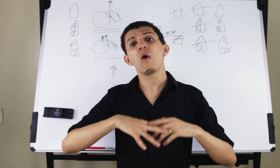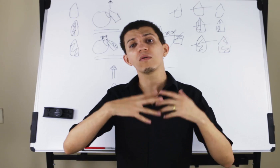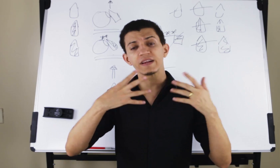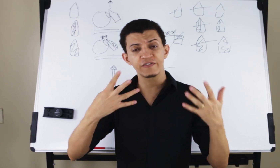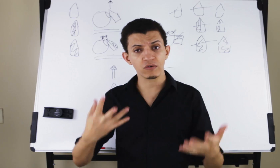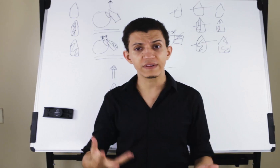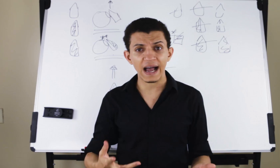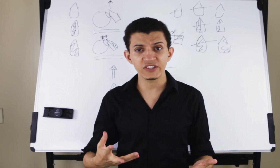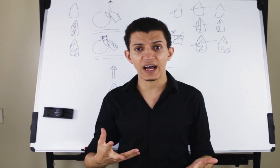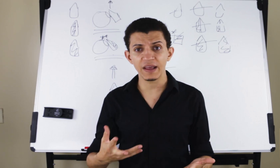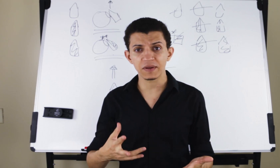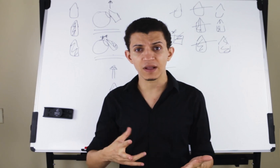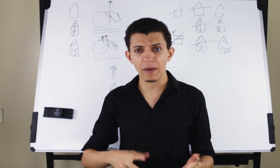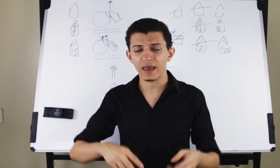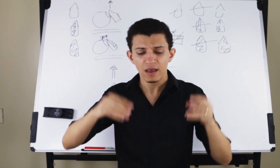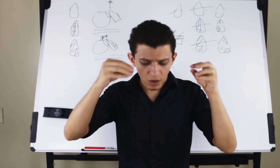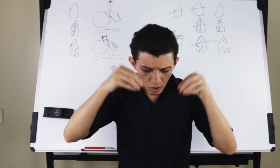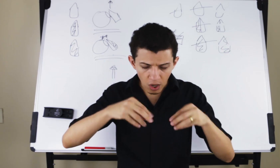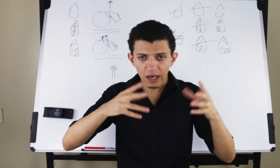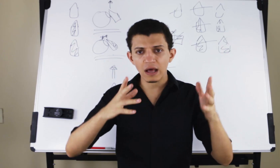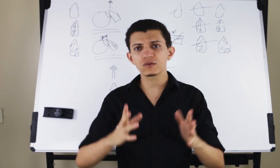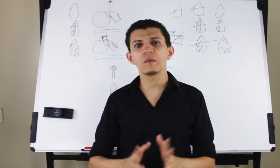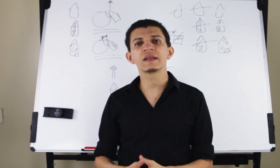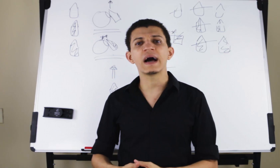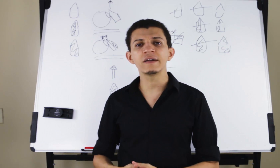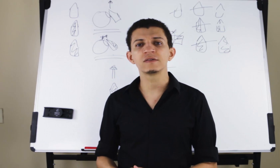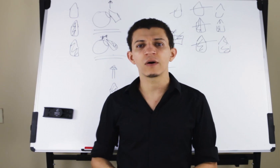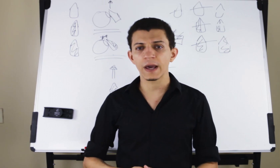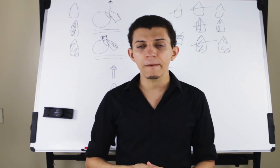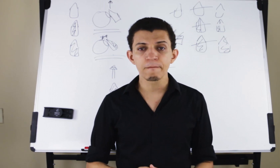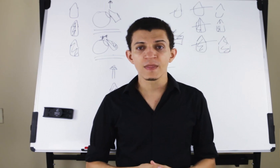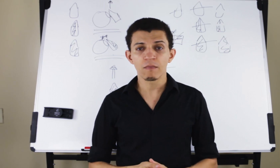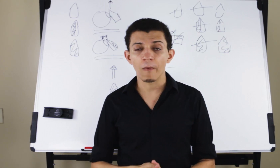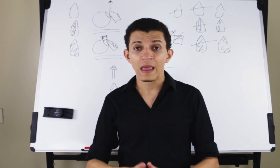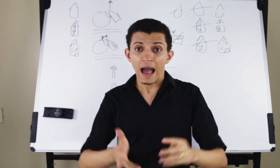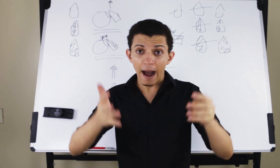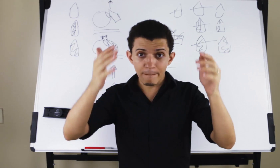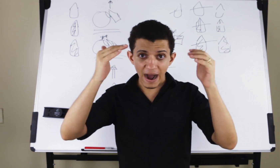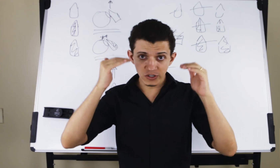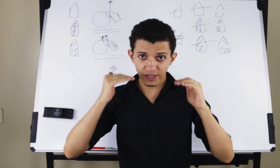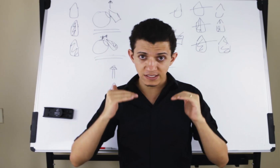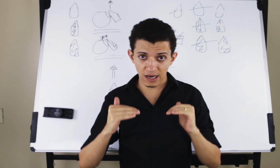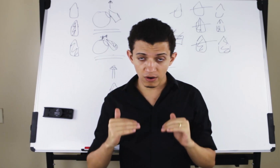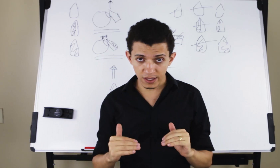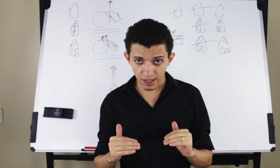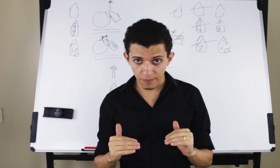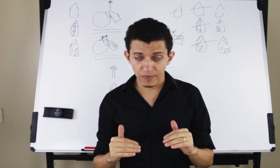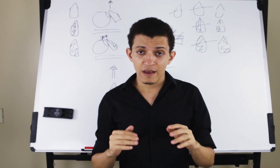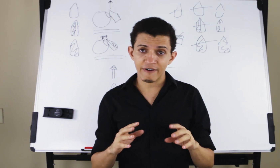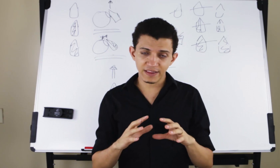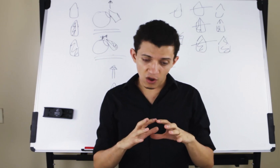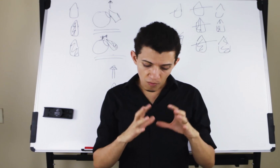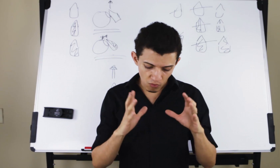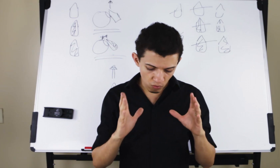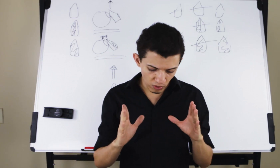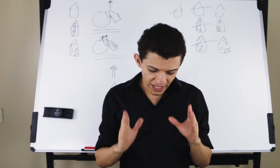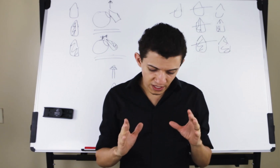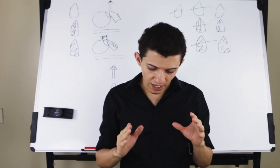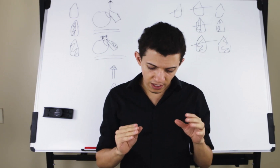outra dificuldade na Libras também, coloca lá nos comentários, ok? Bom, abaixo dessa aula aqui vai ter um link aí,